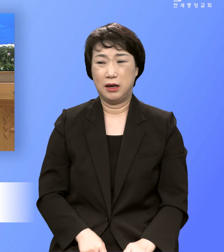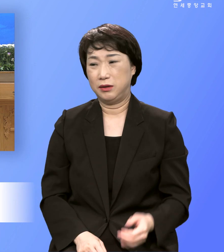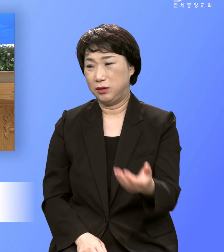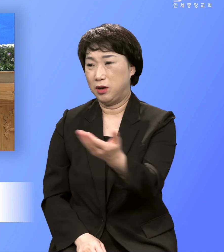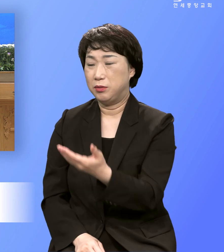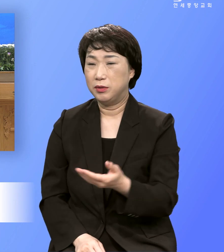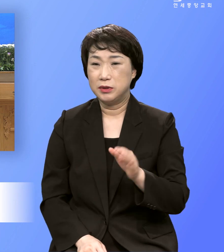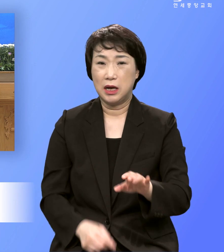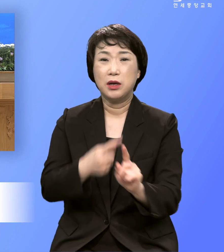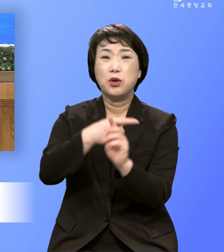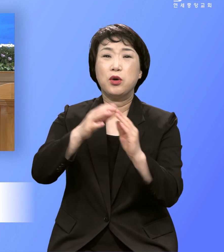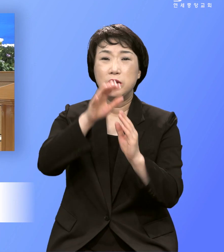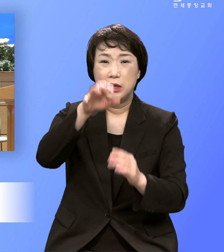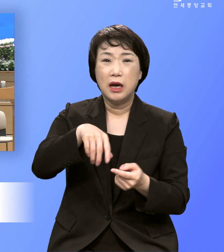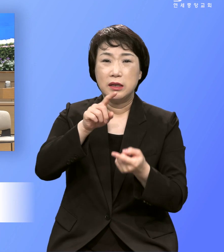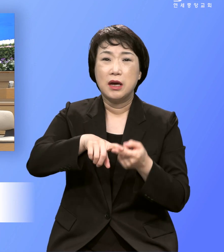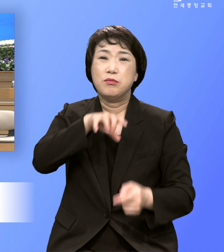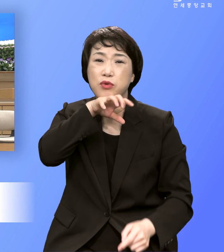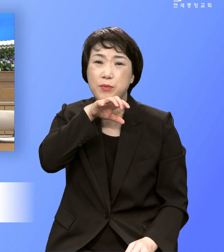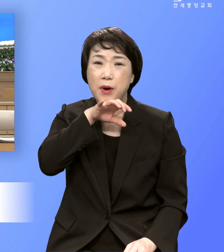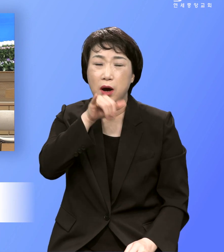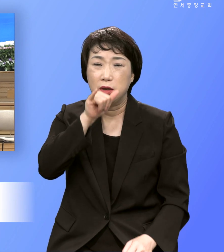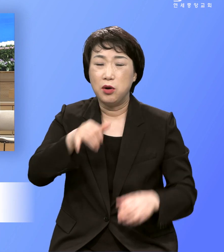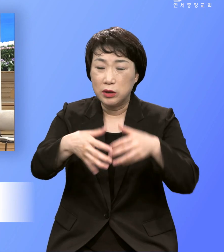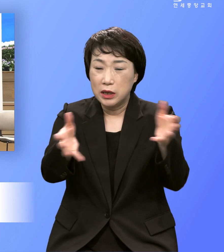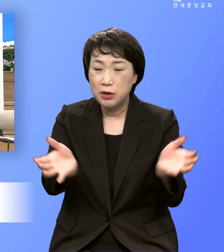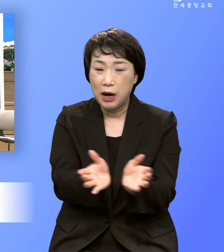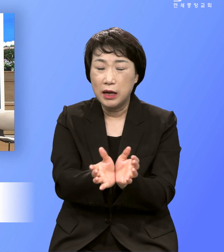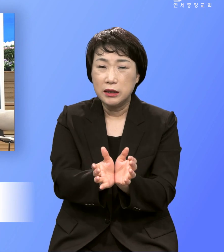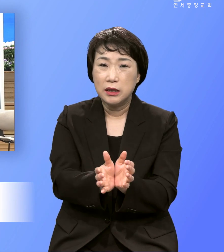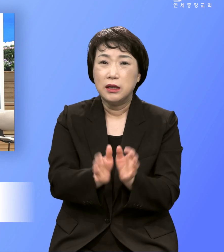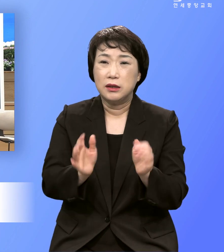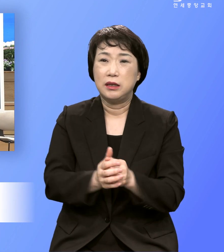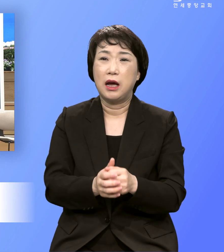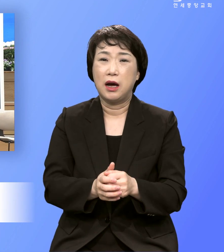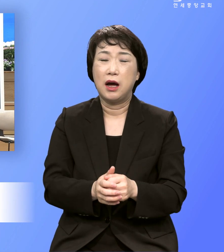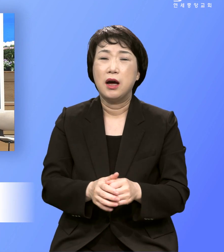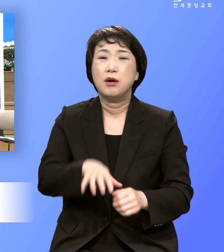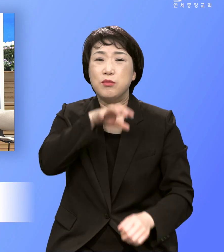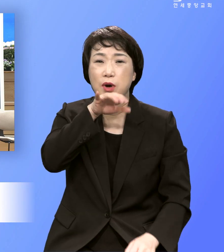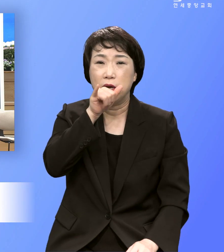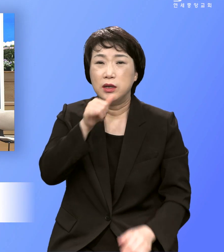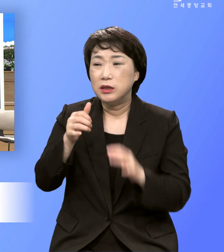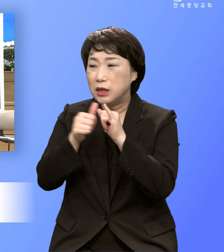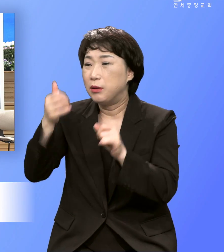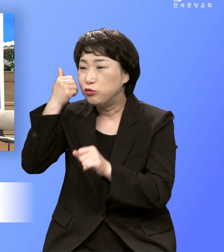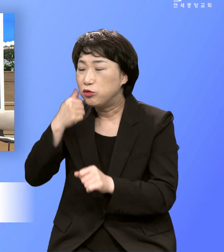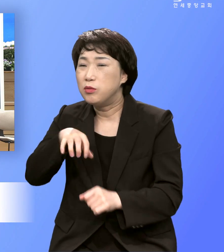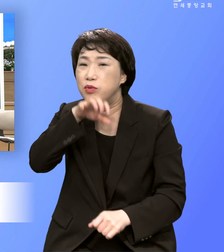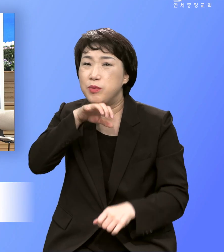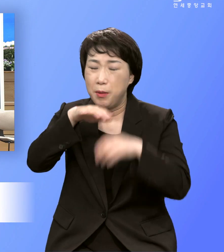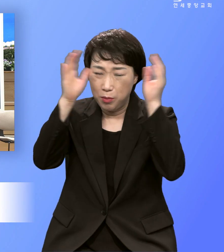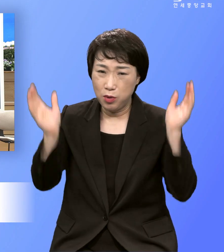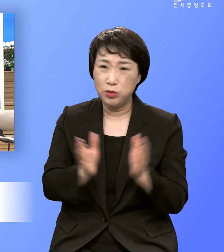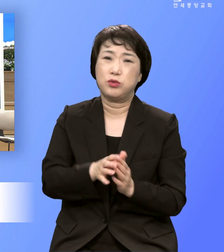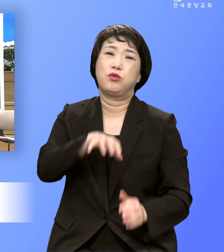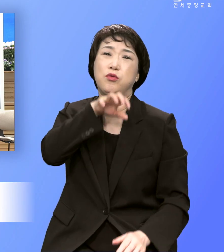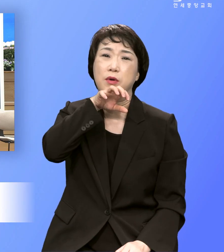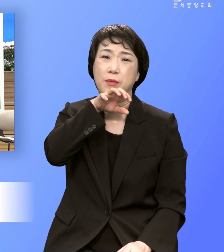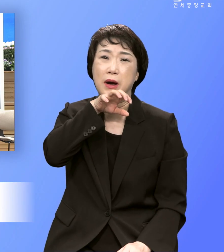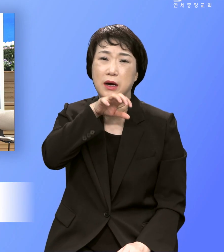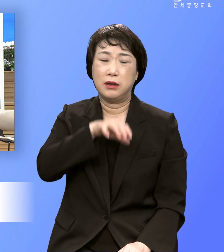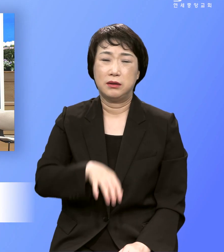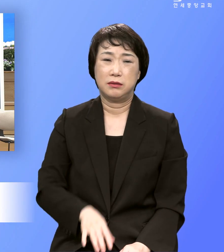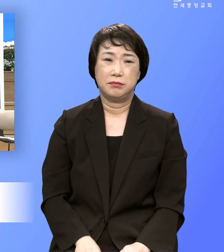여러분, 교회에 대한 불평, 기관에 대한 불평, 사람에 대한 불평, 이게 다 원망입니다.